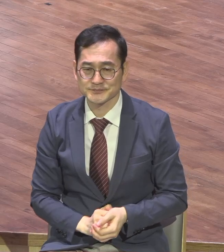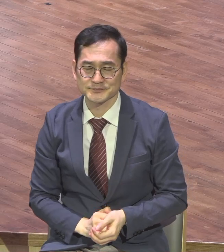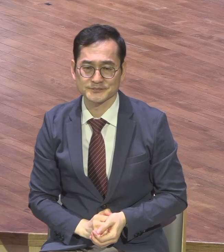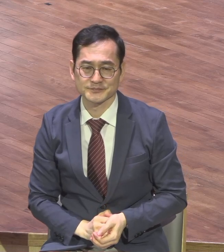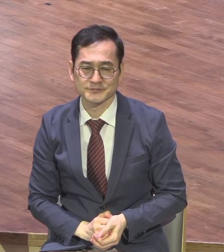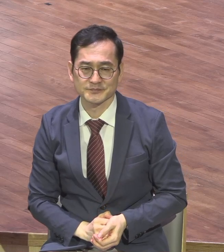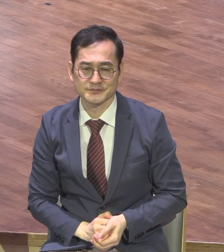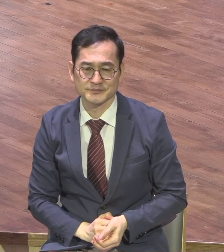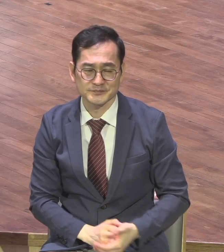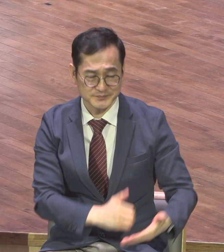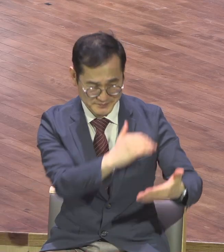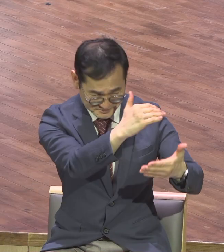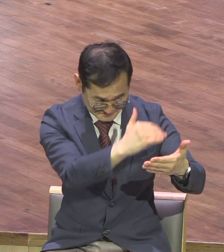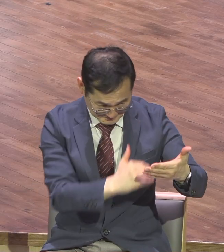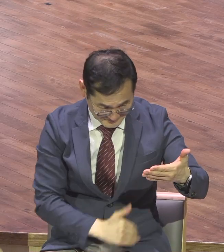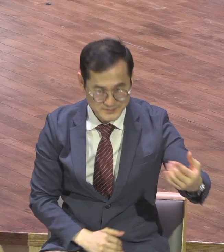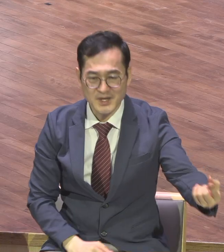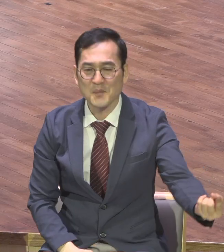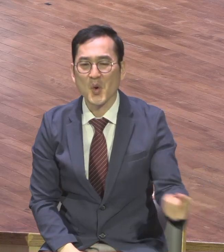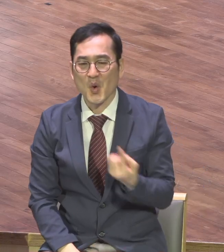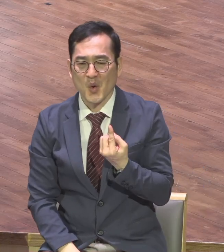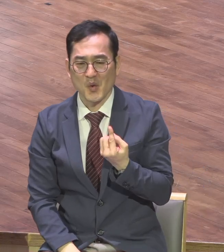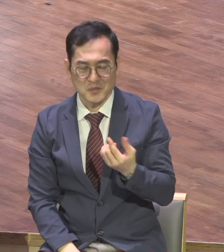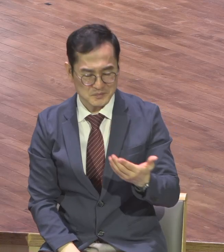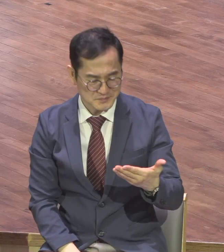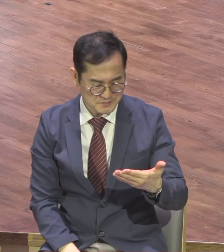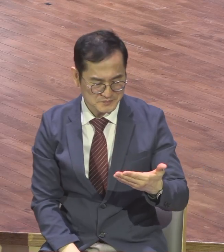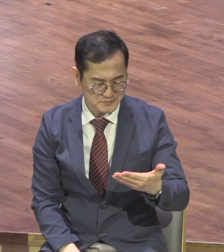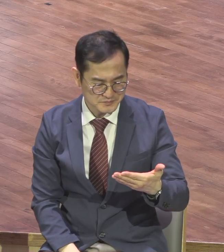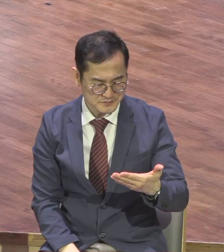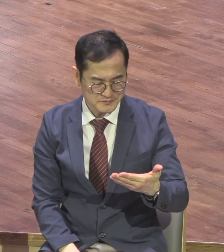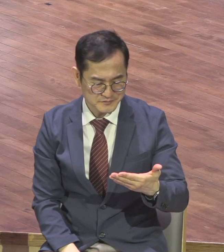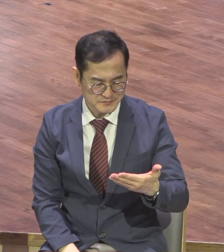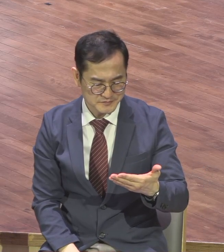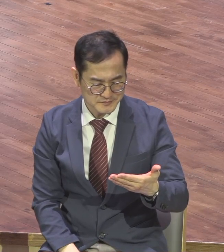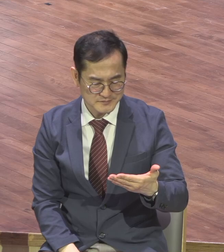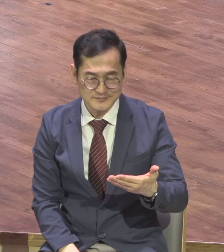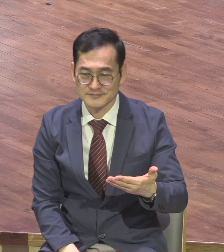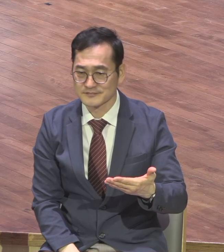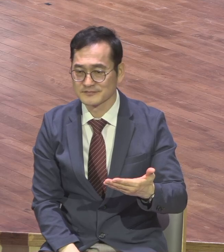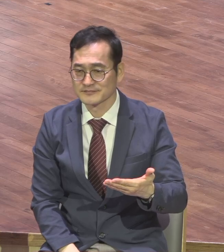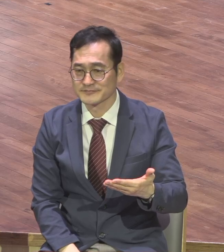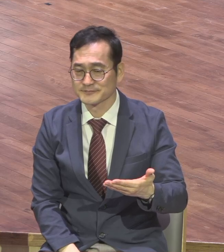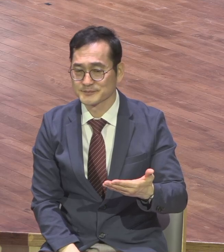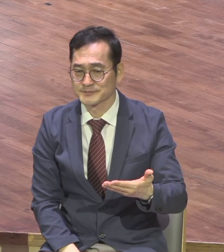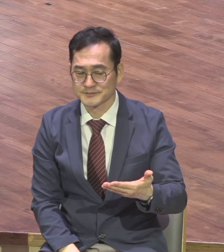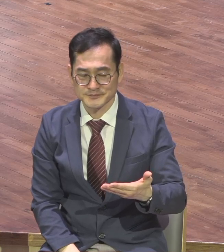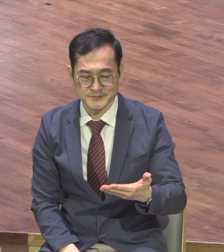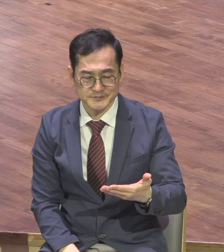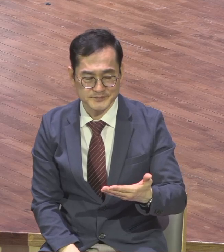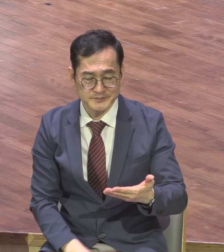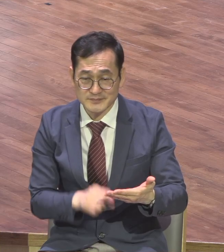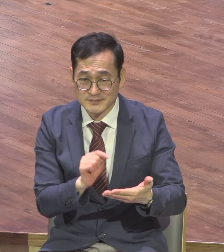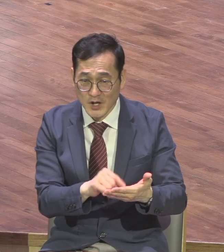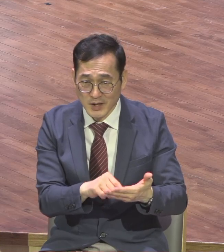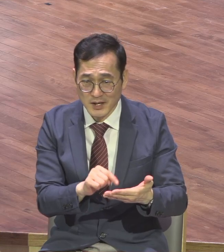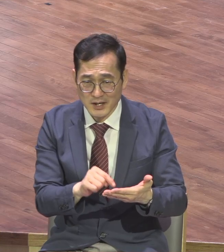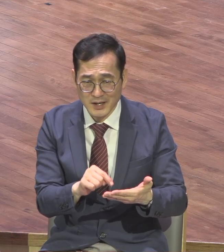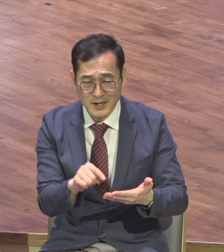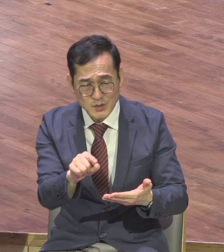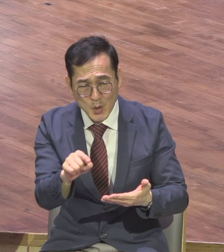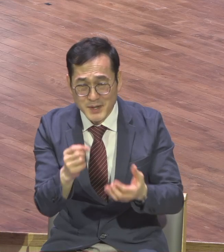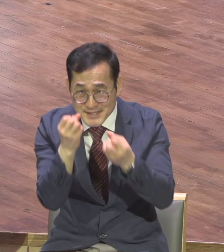이 정탐꾼 보고서를 바탕으로 선교 전략을 가지고 우리 추진해 나가야 되는데 미비한 부분은 계속